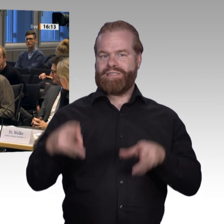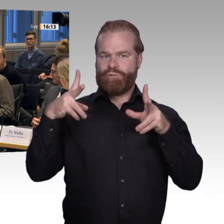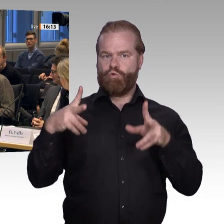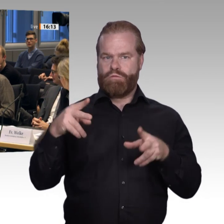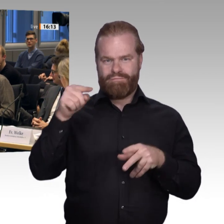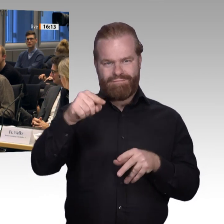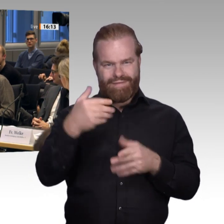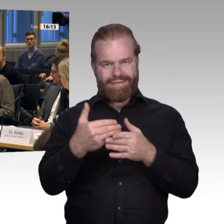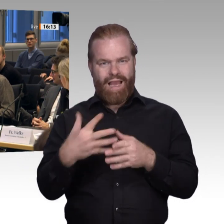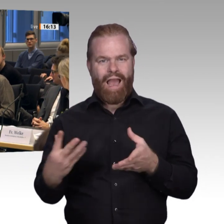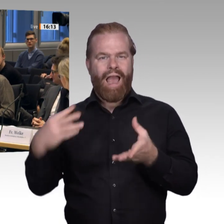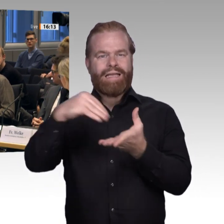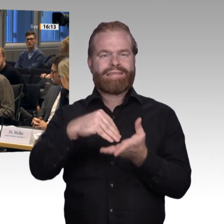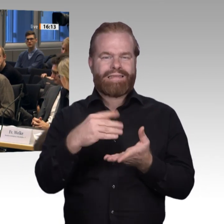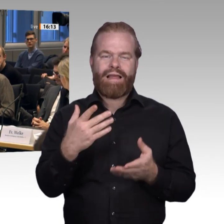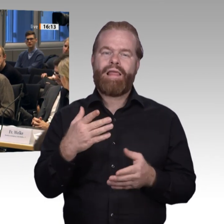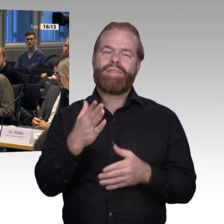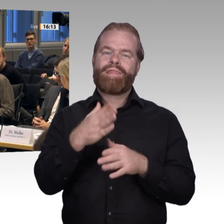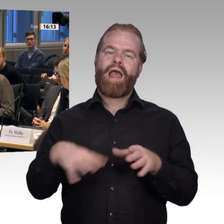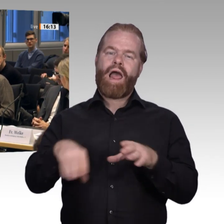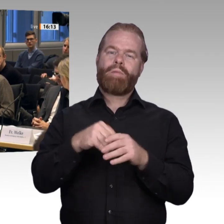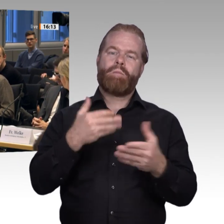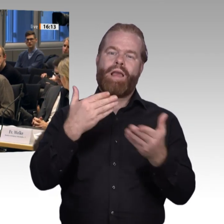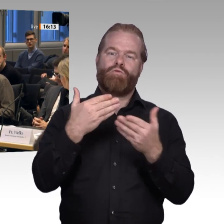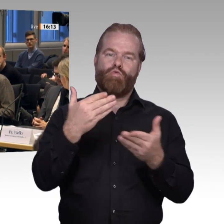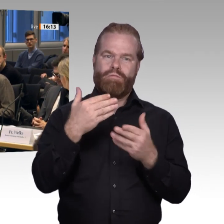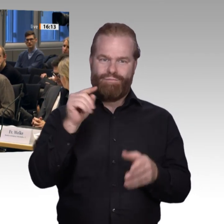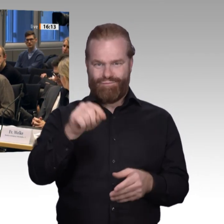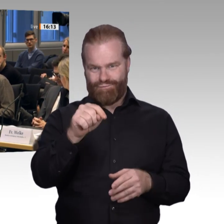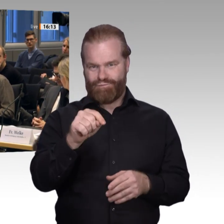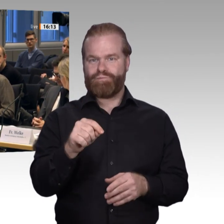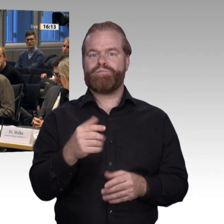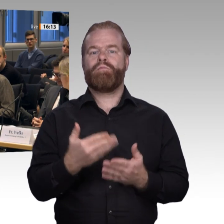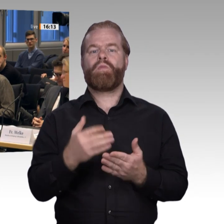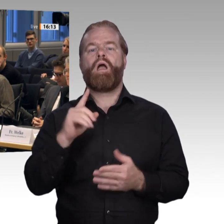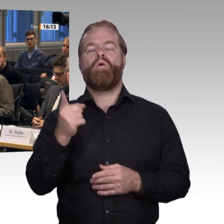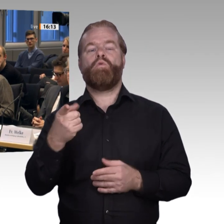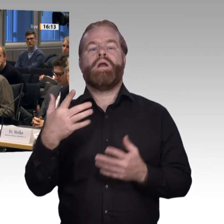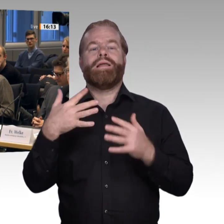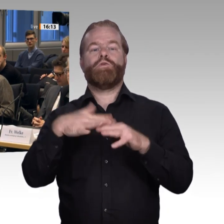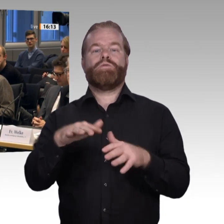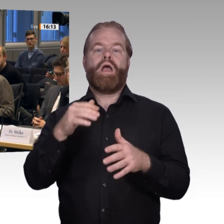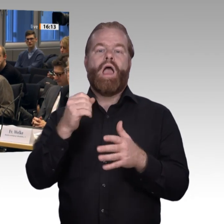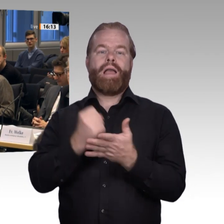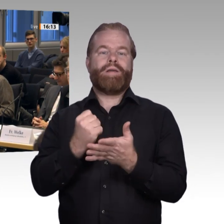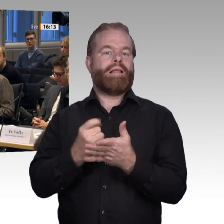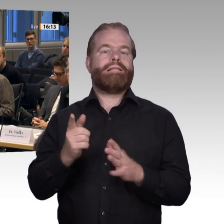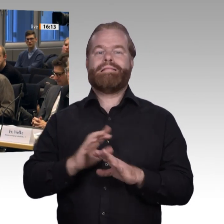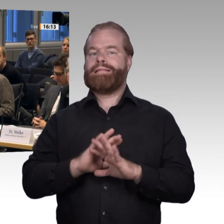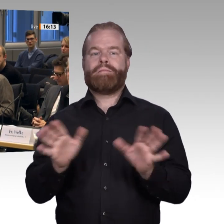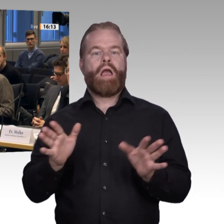festgestellten Arbeitsassistenzleistung. Soll aber nicht heißen, dass es durchaus bei der einen oder anderen Regelung noch Luft nach oben,